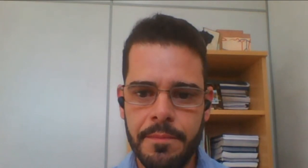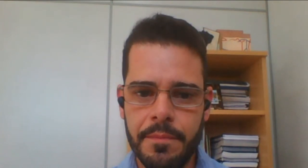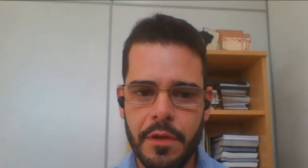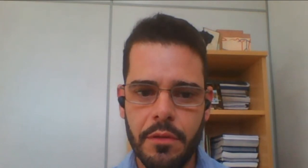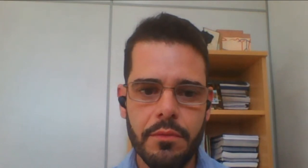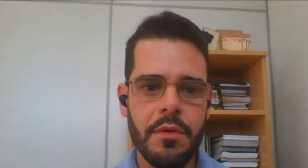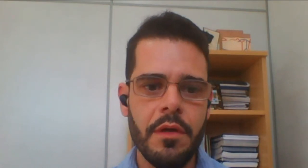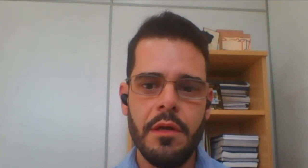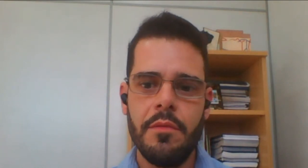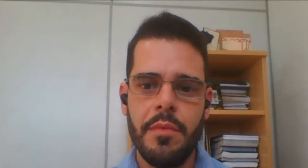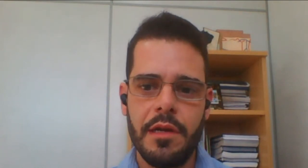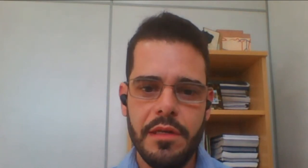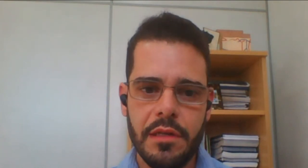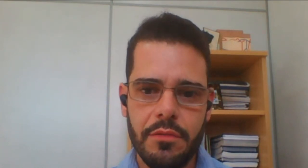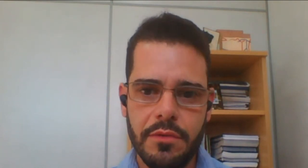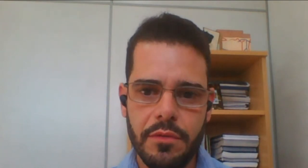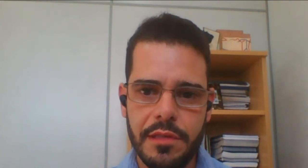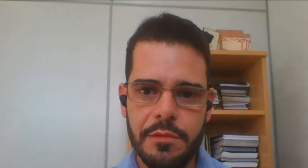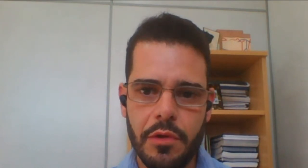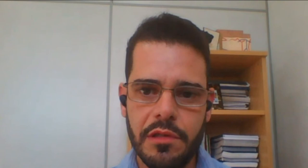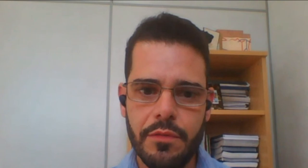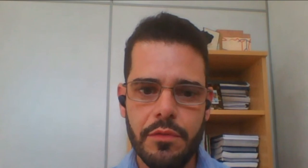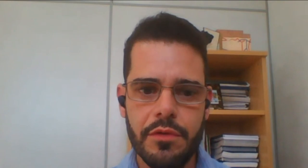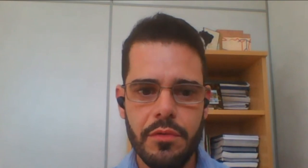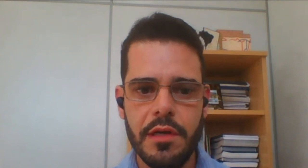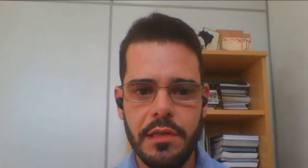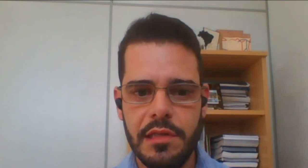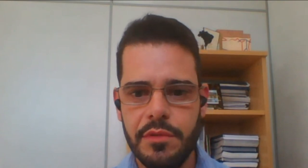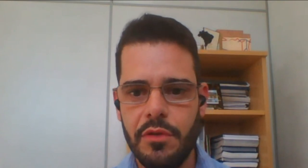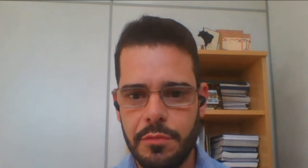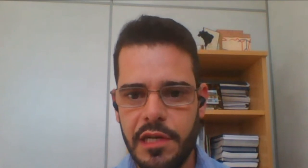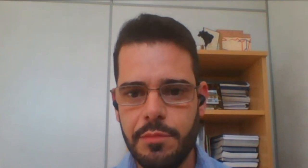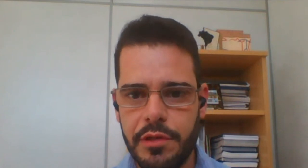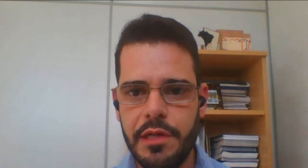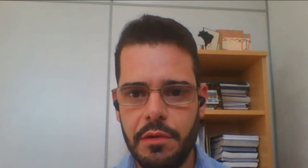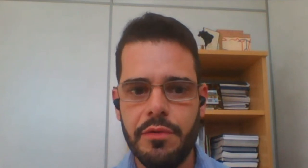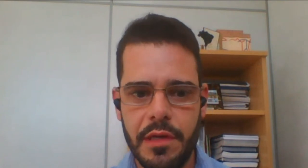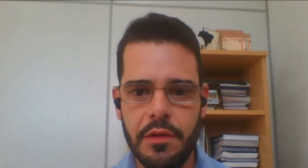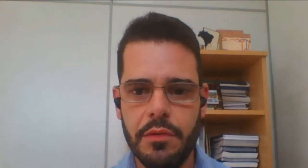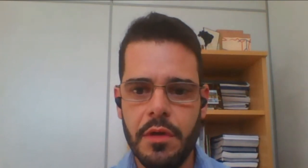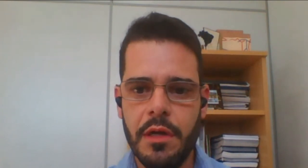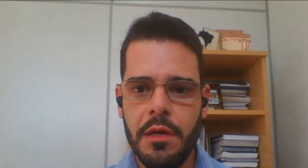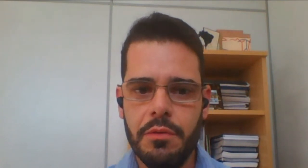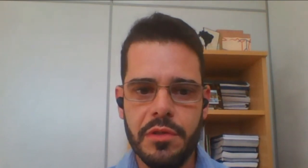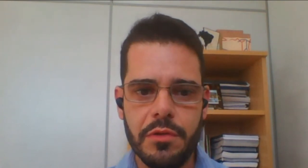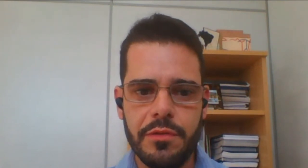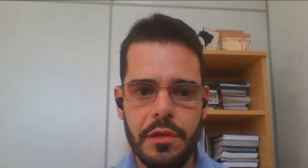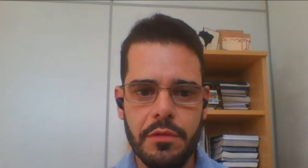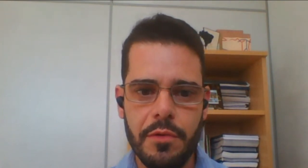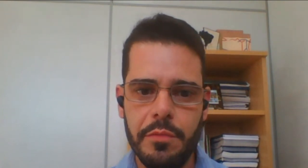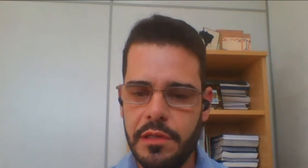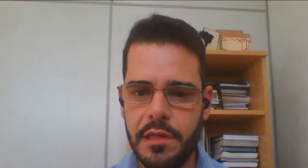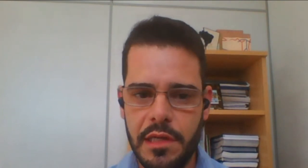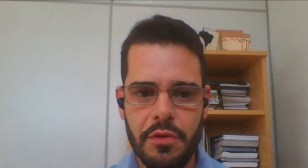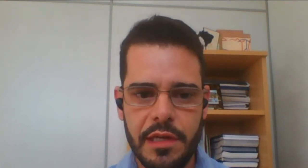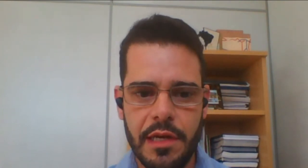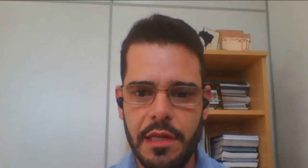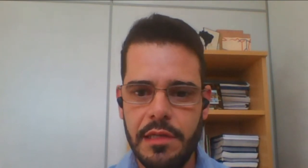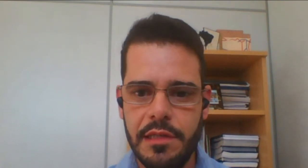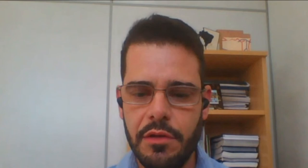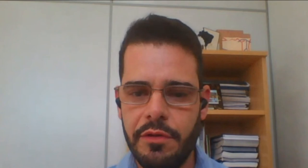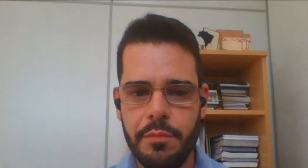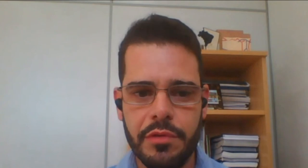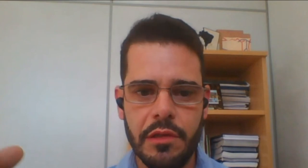momento. Então, parabéns a todos vocês pelo esforço, agradecemos aos pais por terem confiado os seus filhos, pelo menos aqui é a